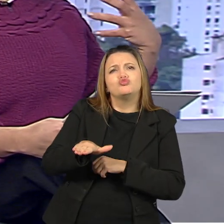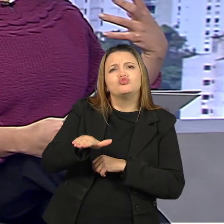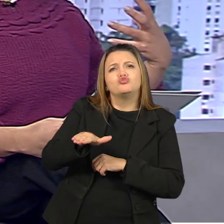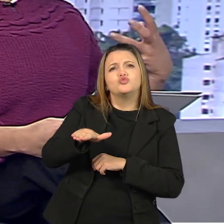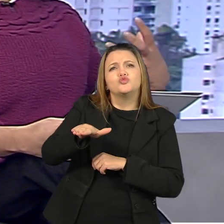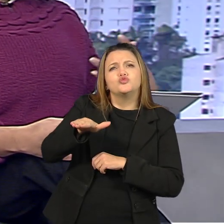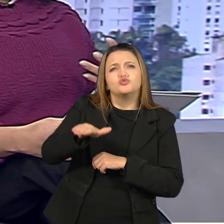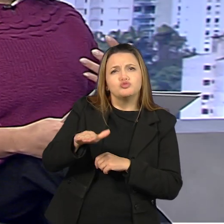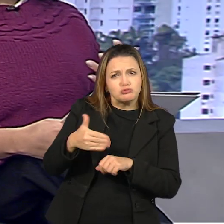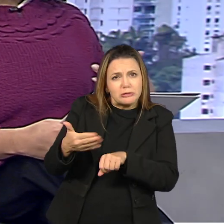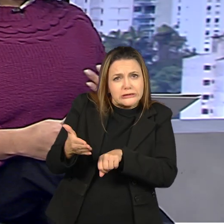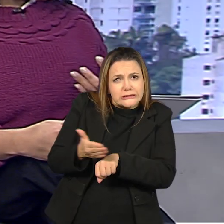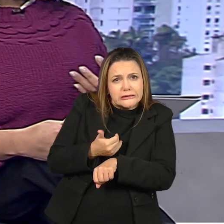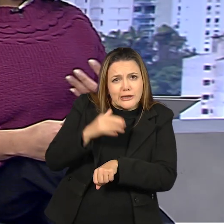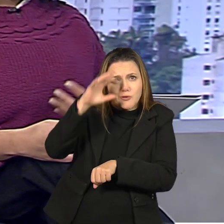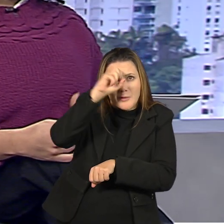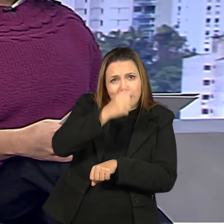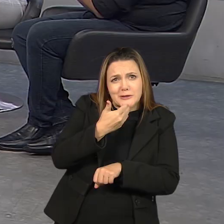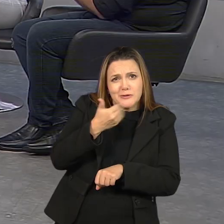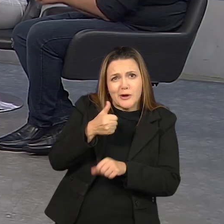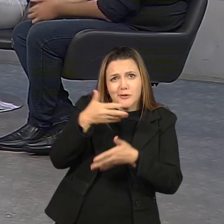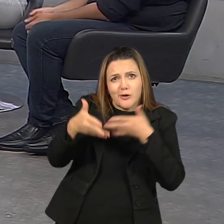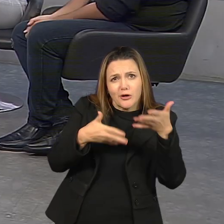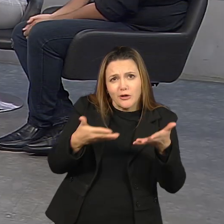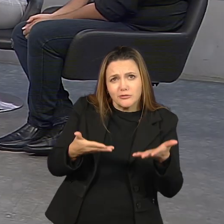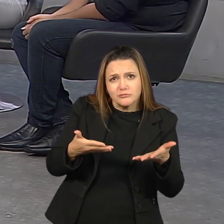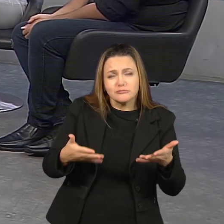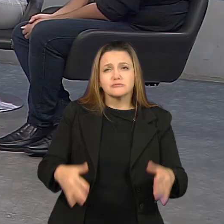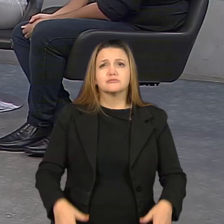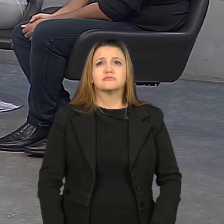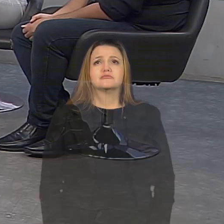mais cedo ele aprender, melhor?